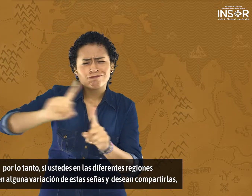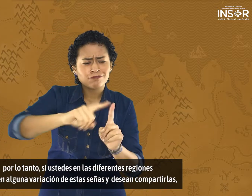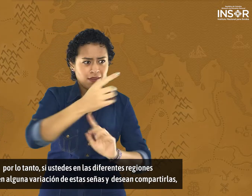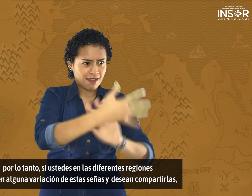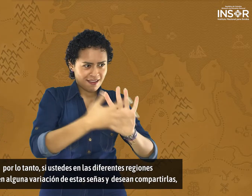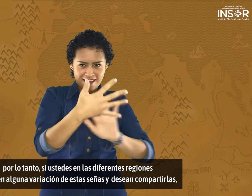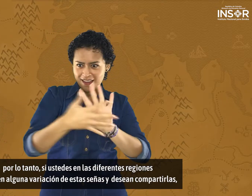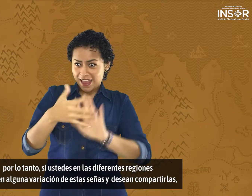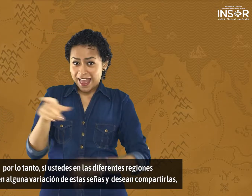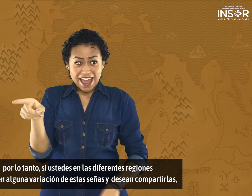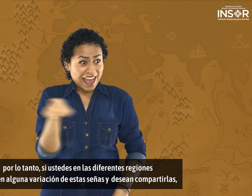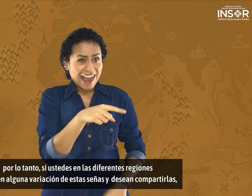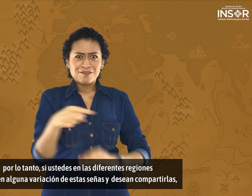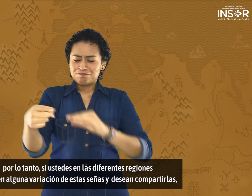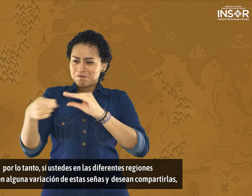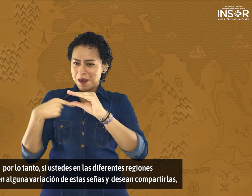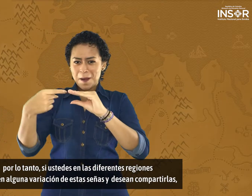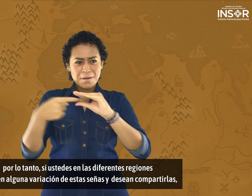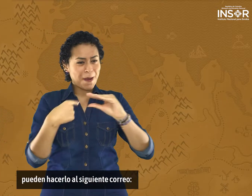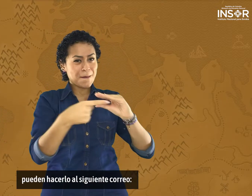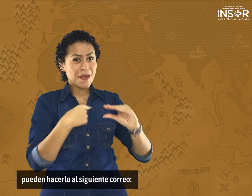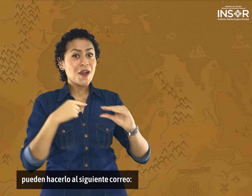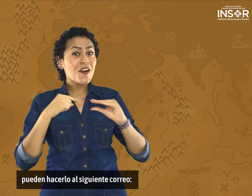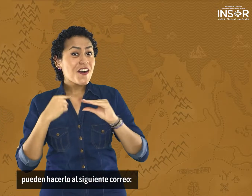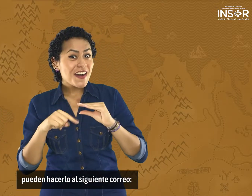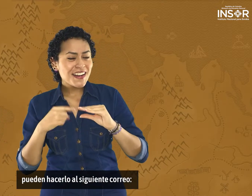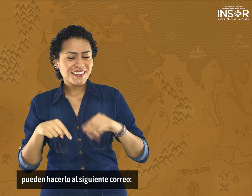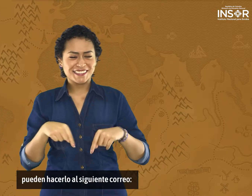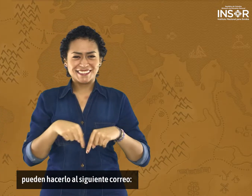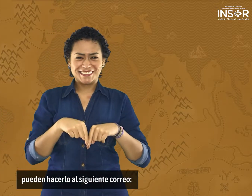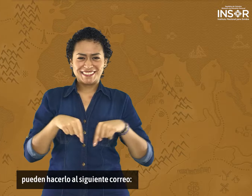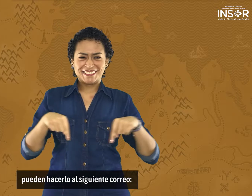señas y desean compartirlas, pueden hacerlo al siguiente correo.